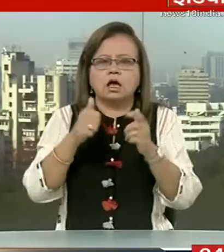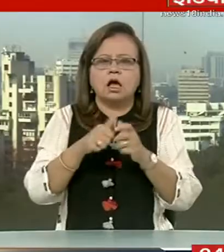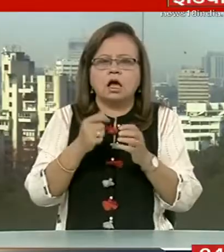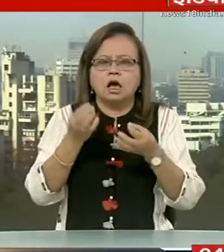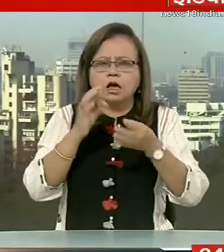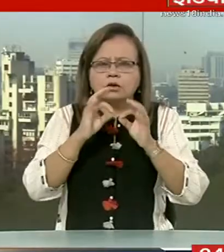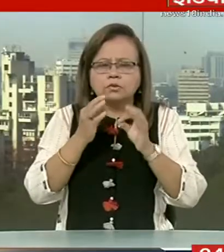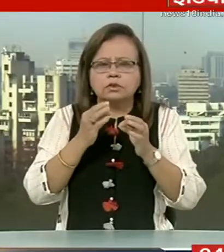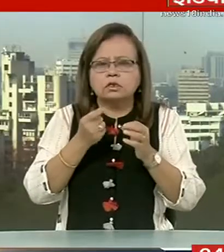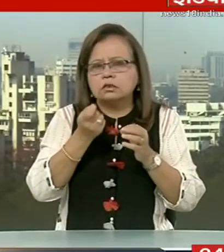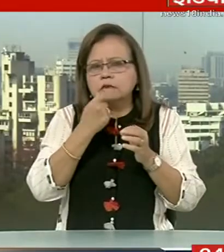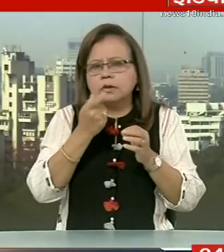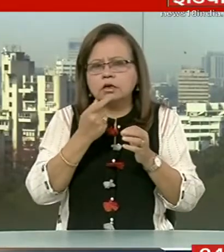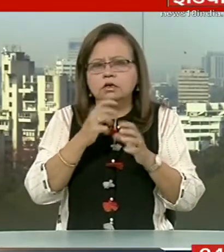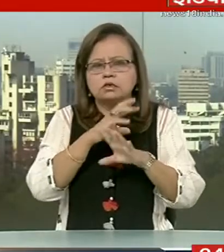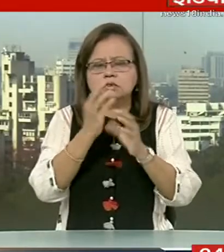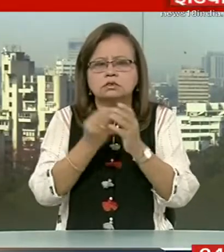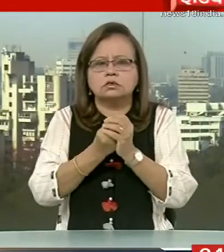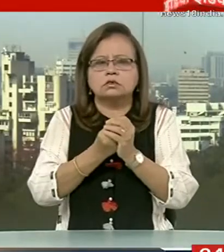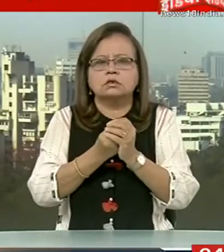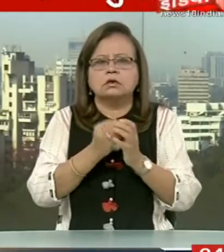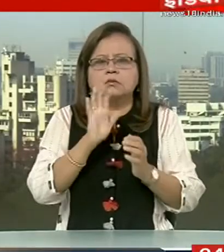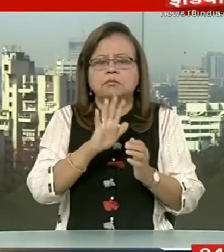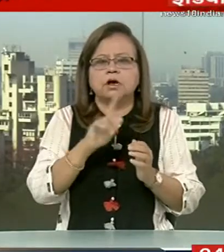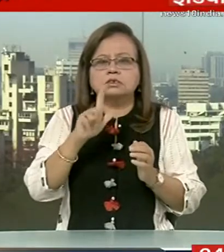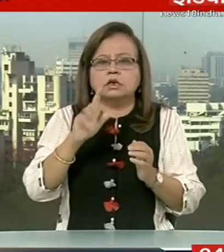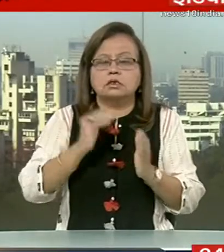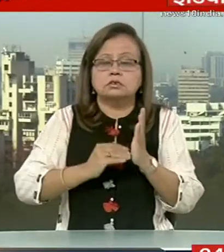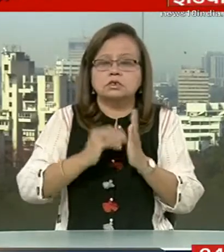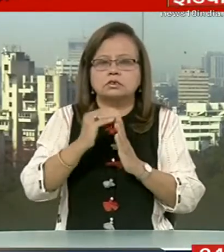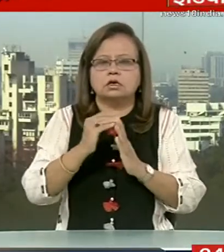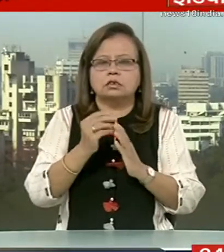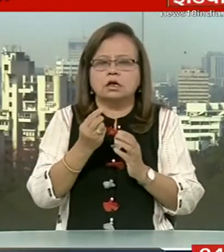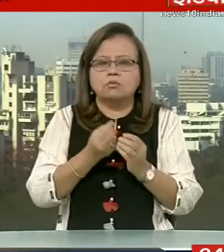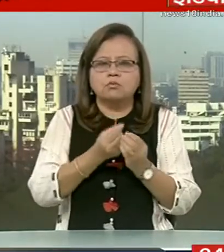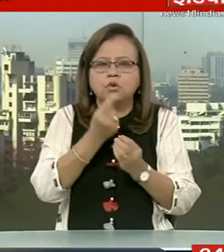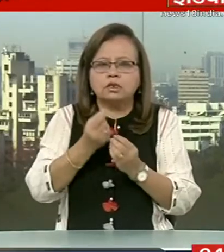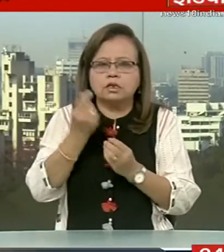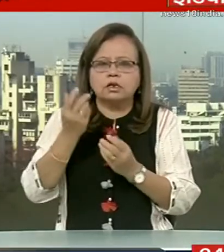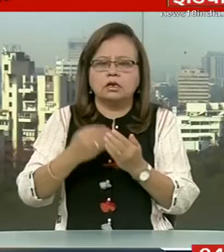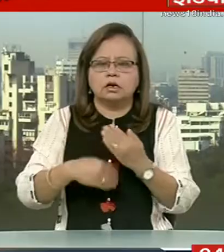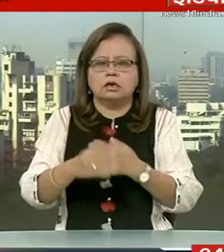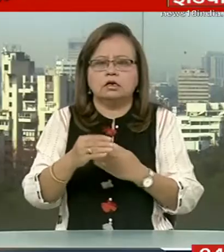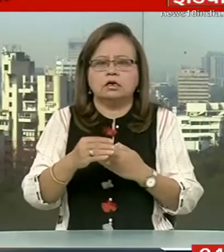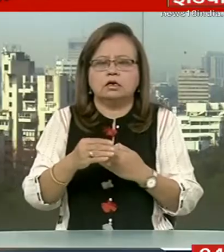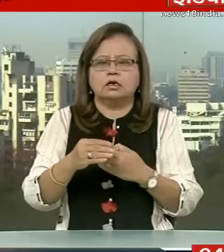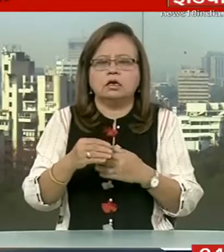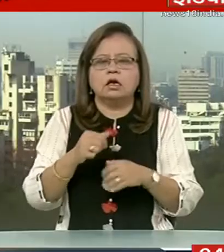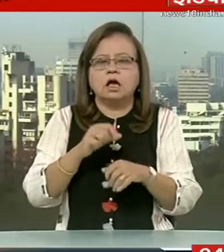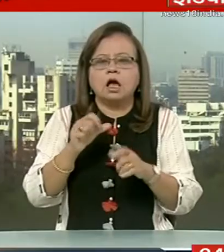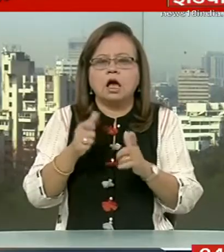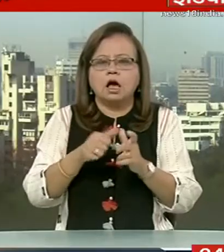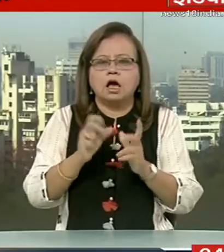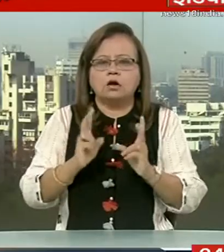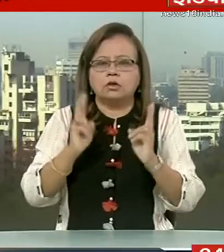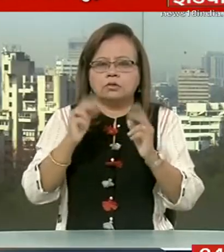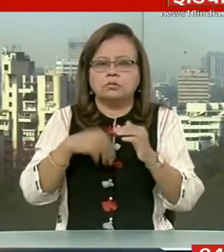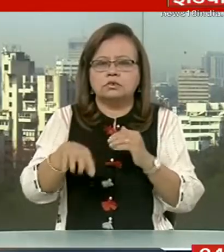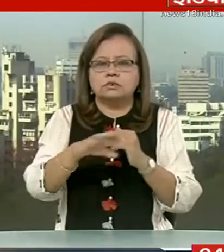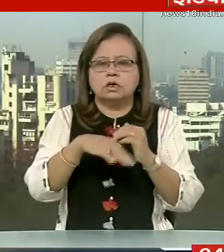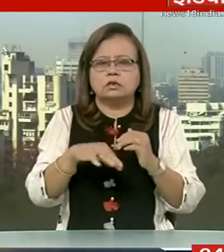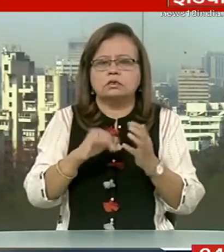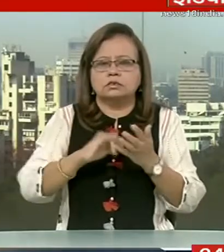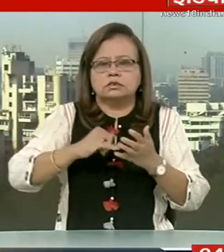और आरोपी से जुड़े सवा 5 लाख से ज्यादा ऐसे पौधे लगाए गए आरोप के अनुसार